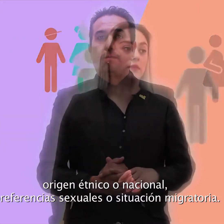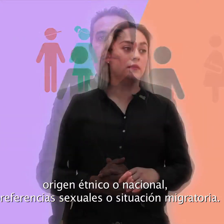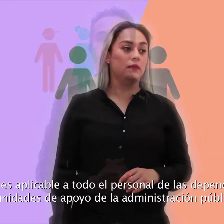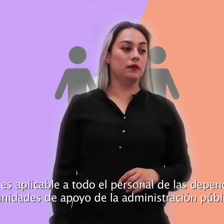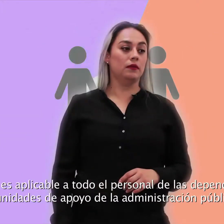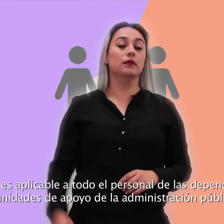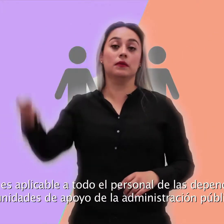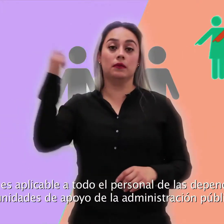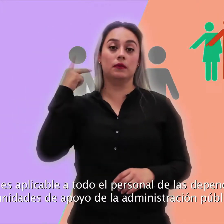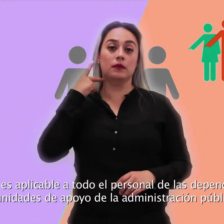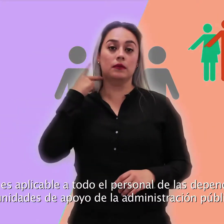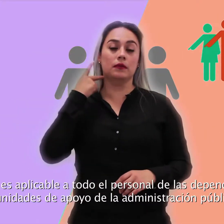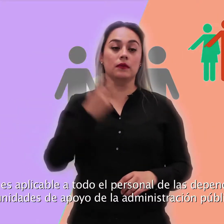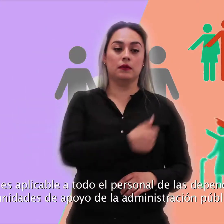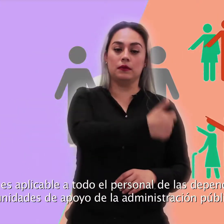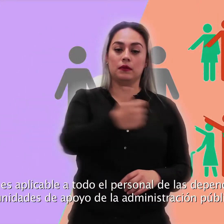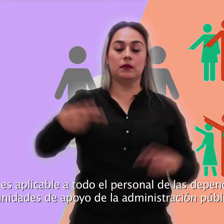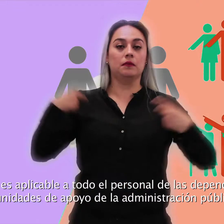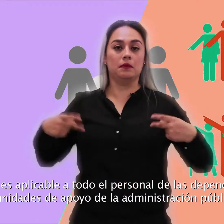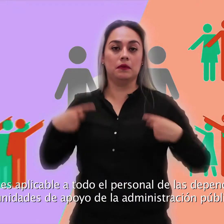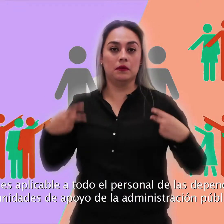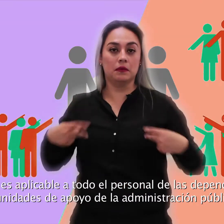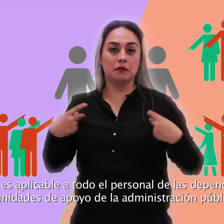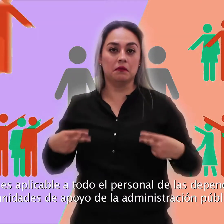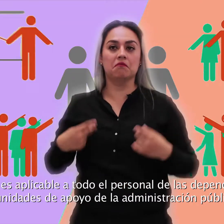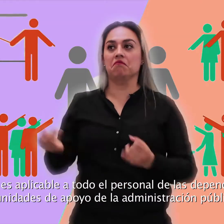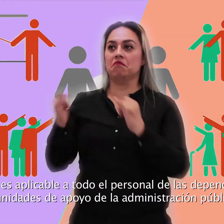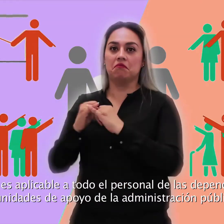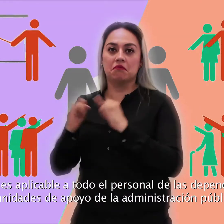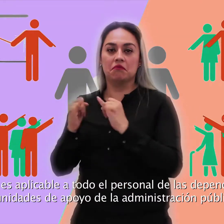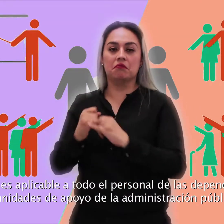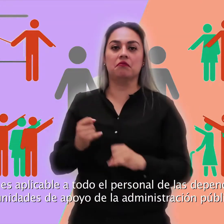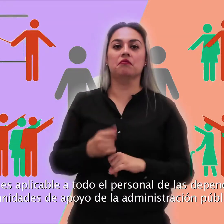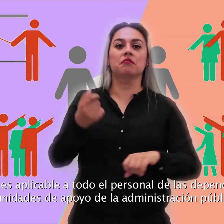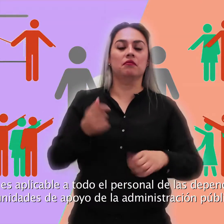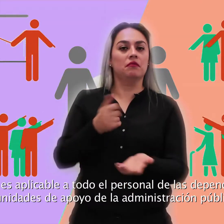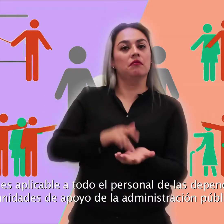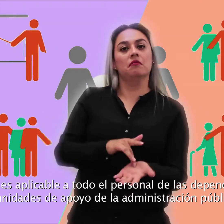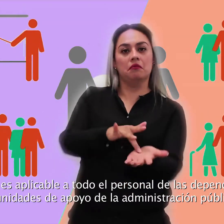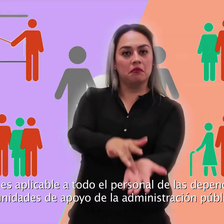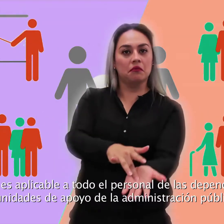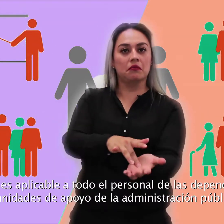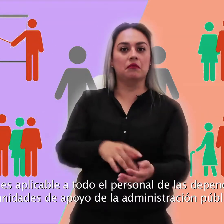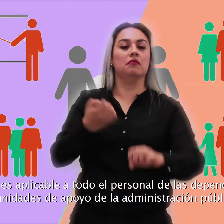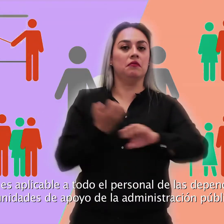La política es aplicable a todo el personal de las dependencias, entidades y unidades de apoyo de la Administración Pública Estatal, de